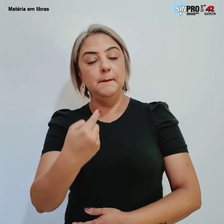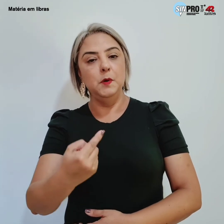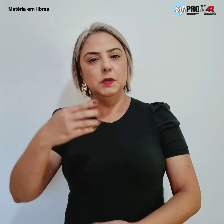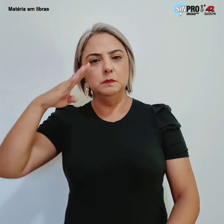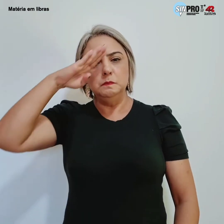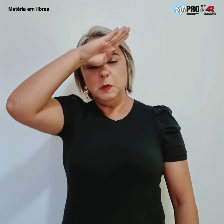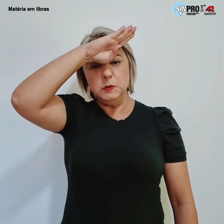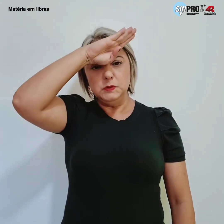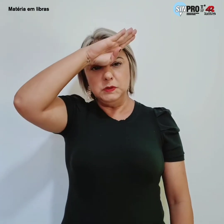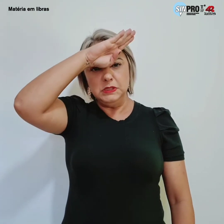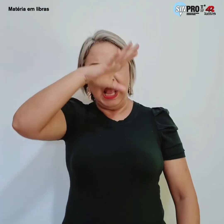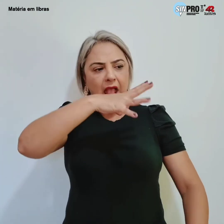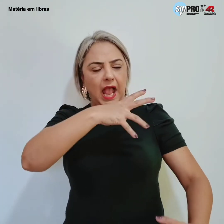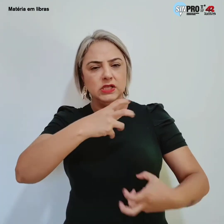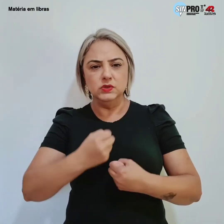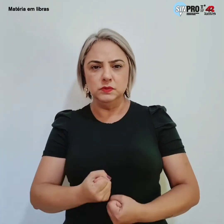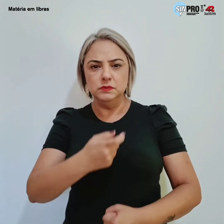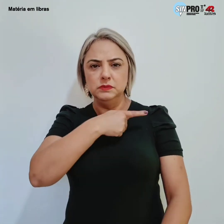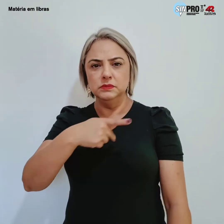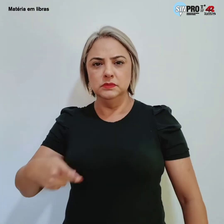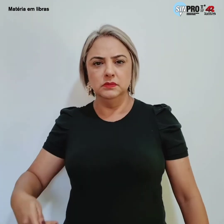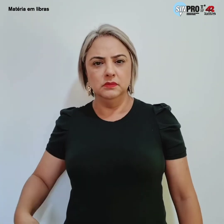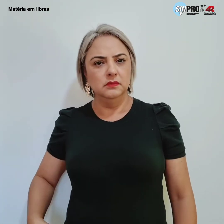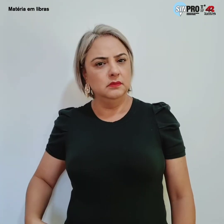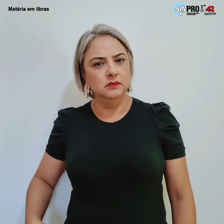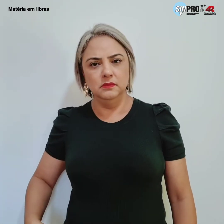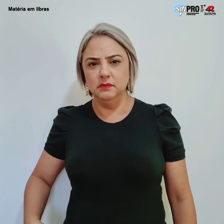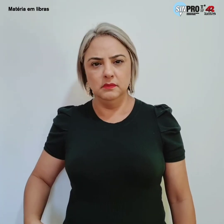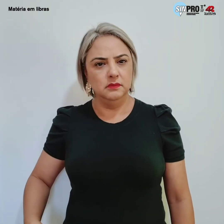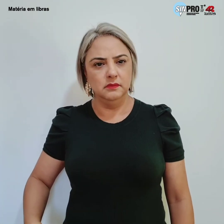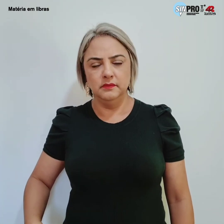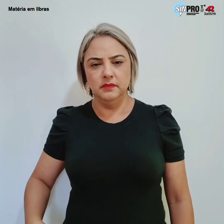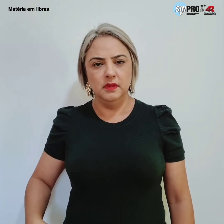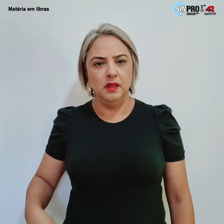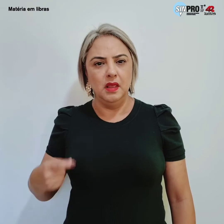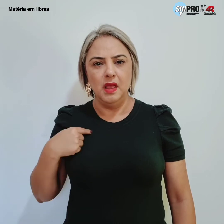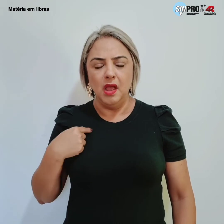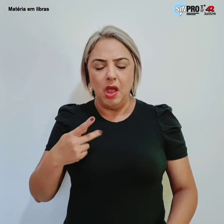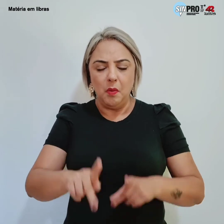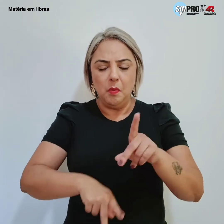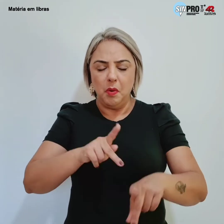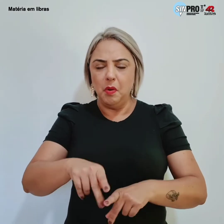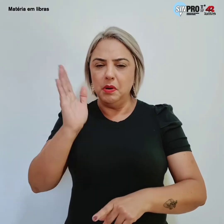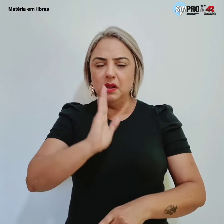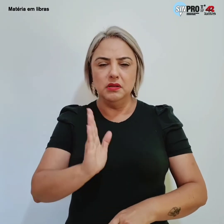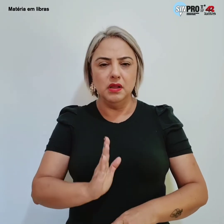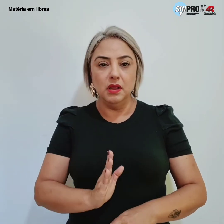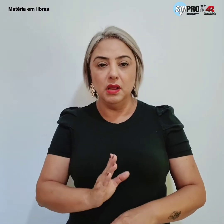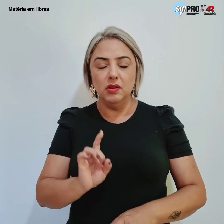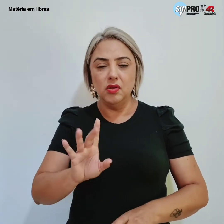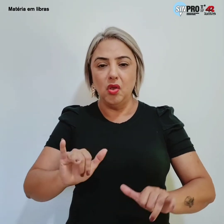Depois que Jair Bolsonaro assumiu a presidência da República, a conta do povo brasileiro só cresce.